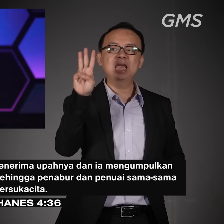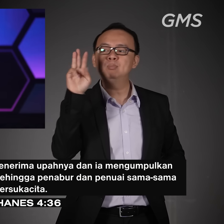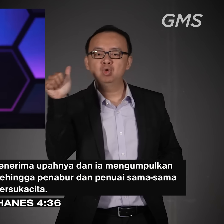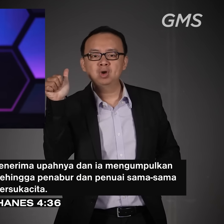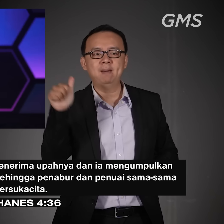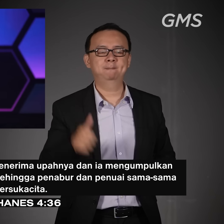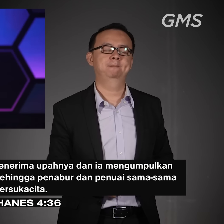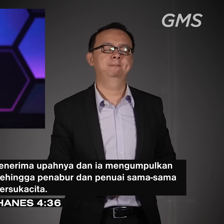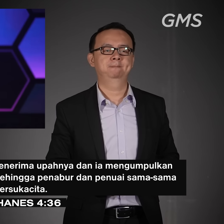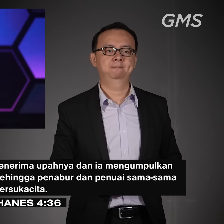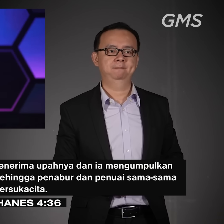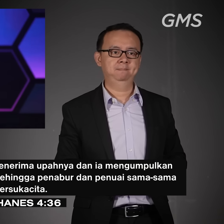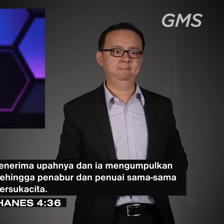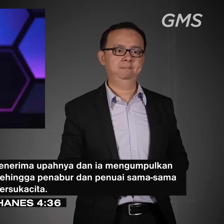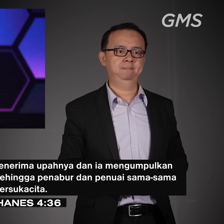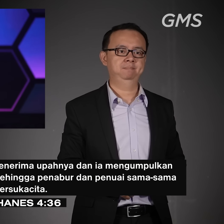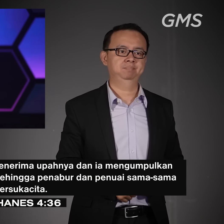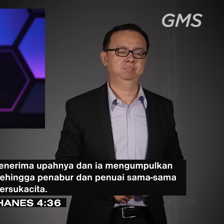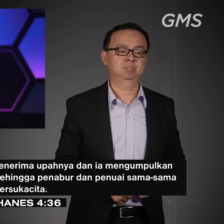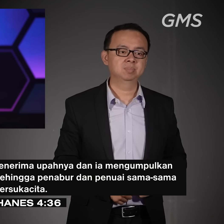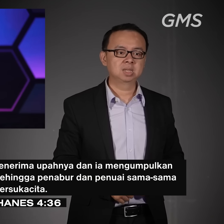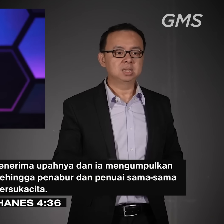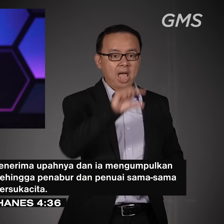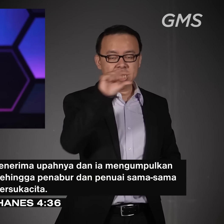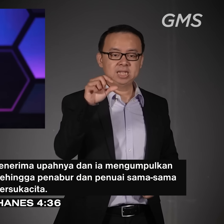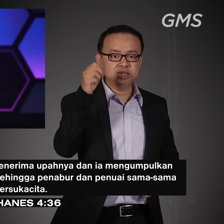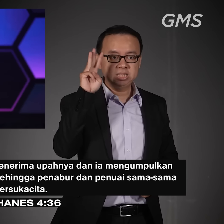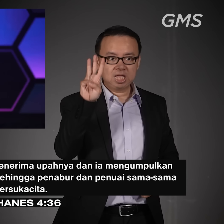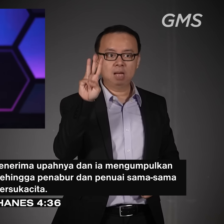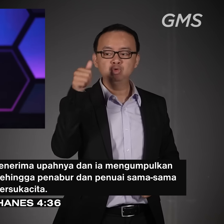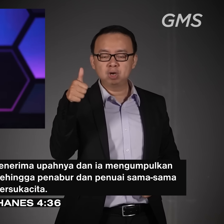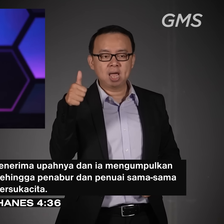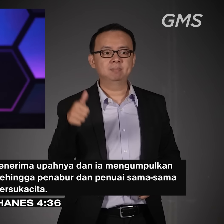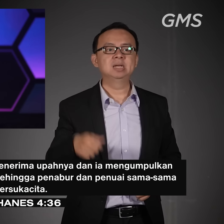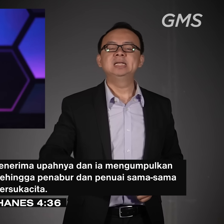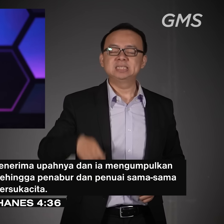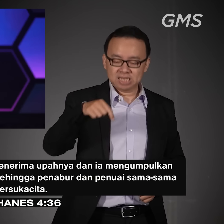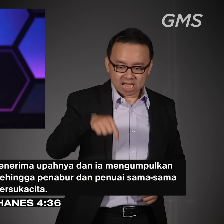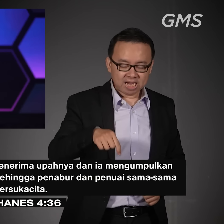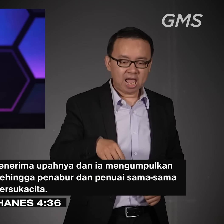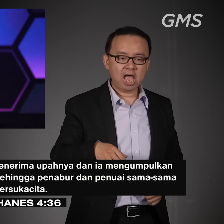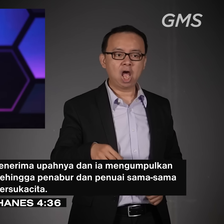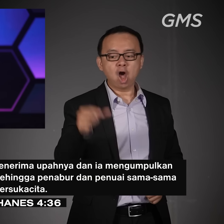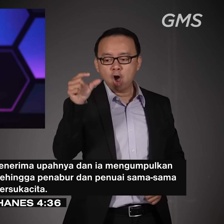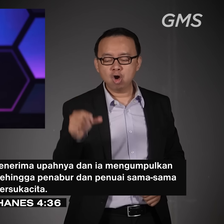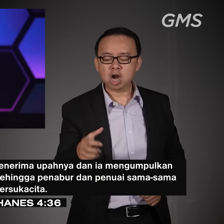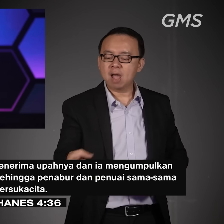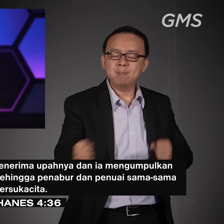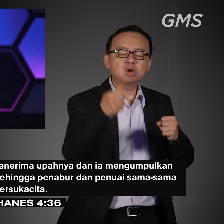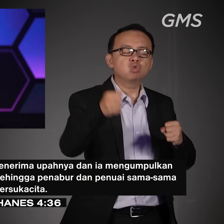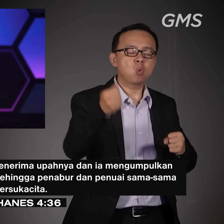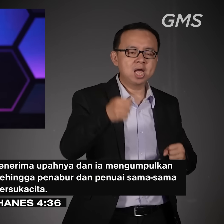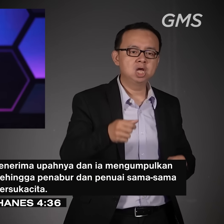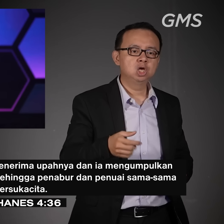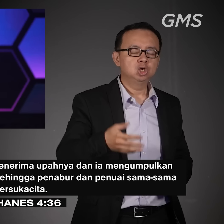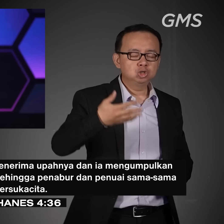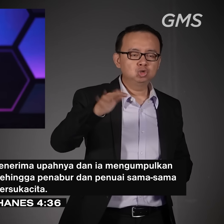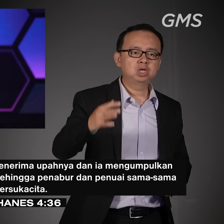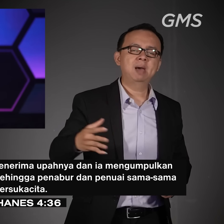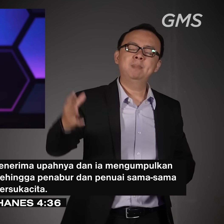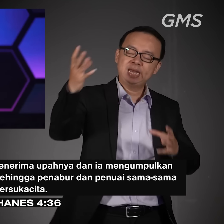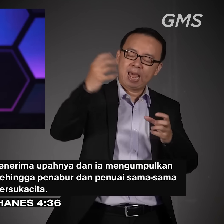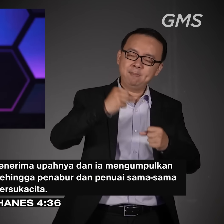juga now, per now, penuai telah menerima upahnya. Bukan 4 bulan lagi, dan ia mengumpulkan